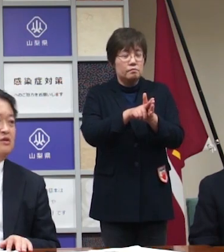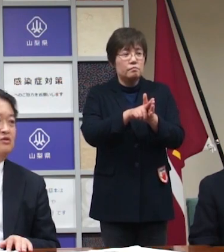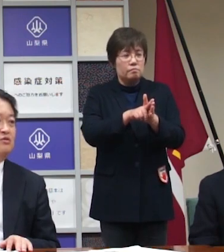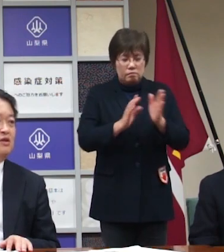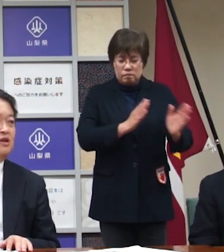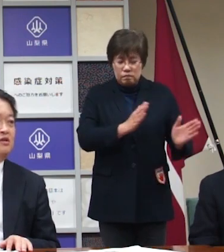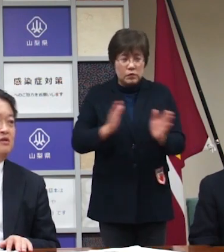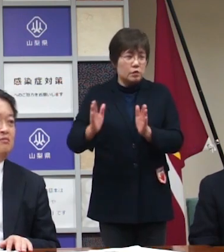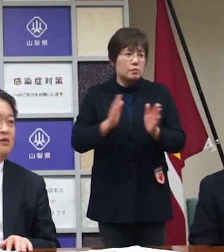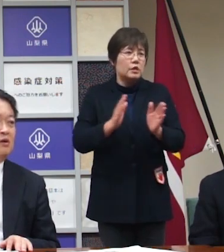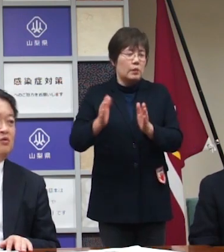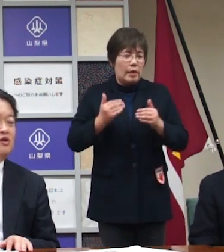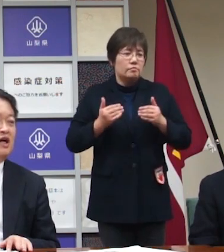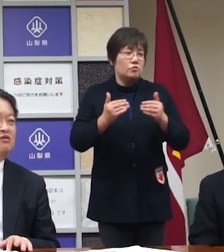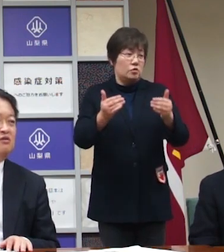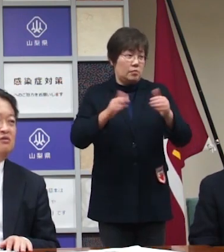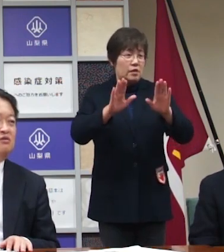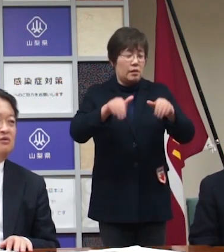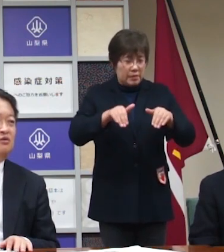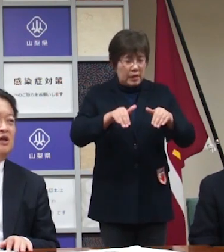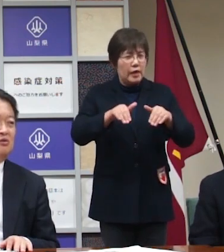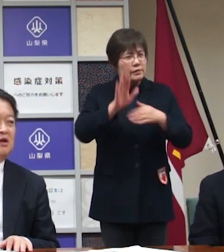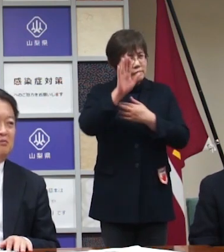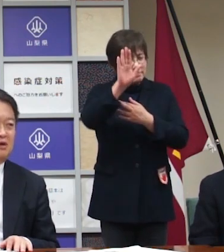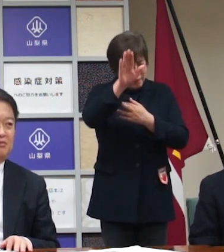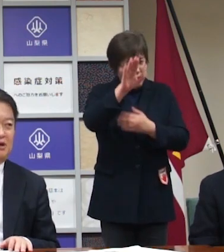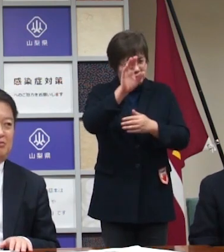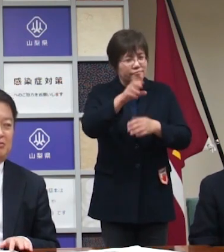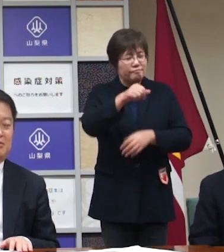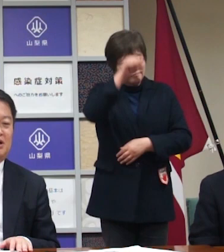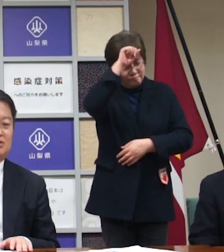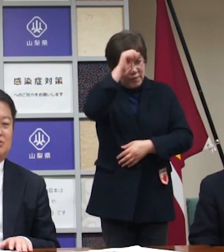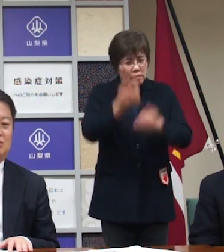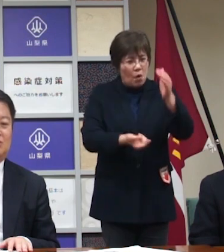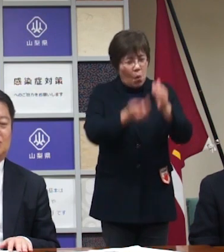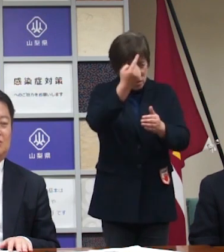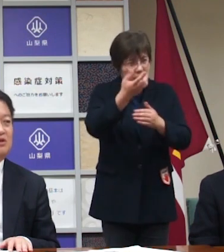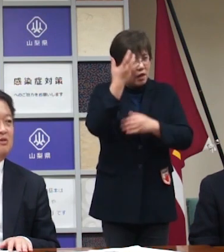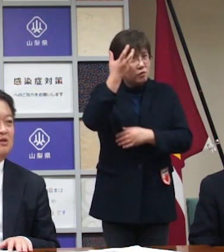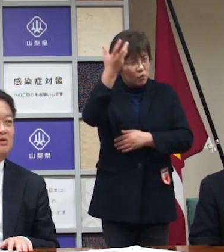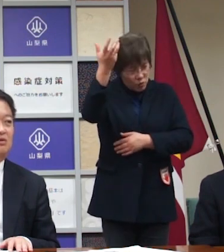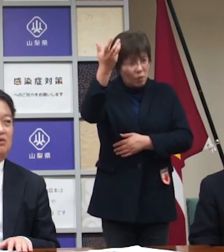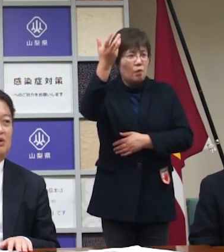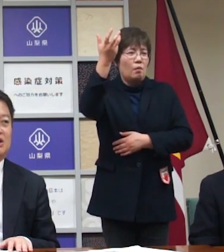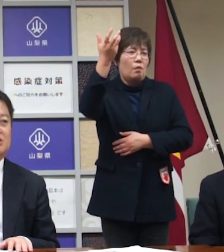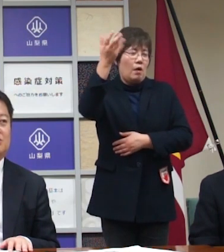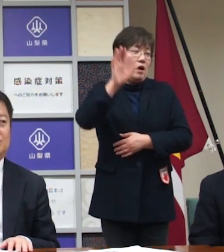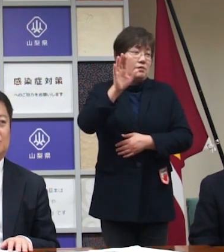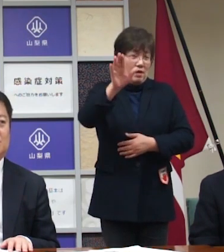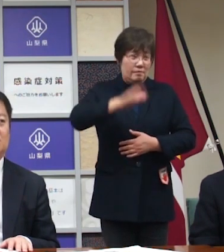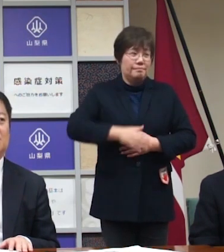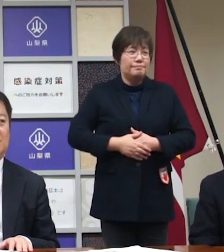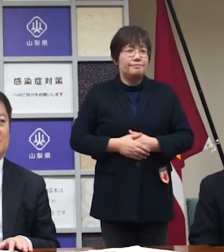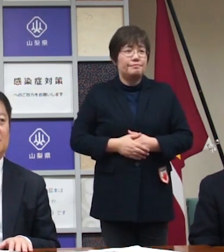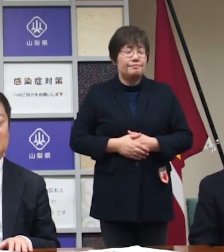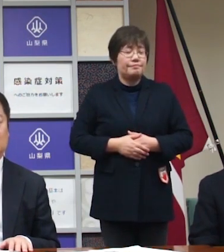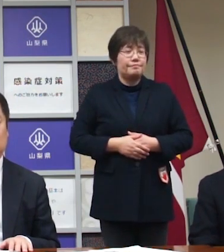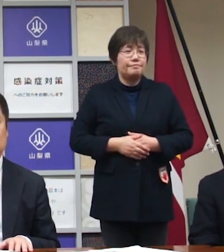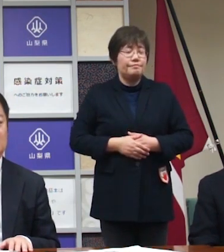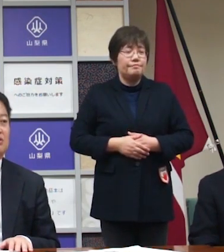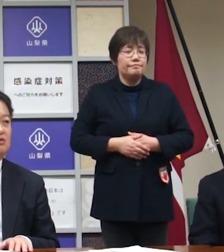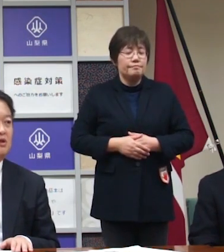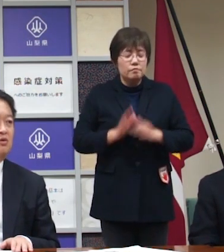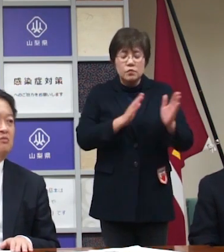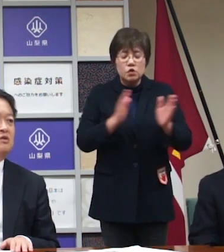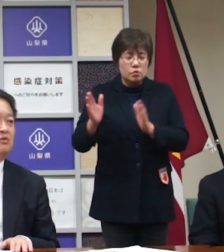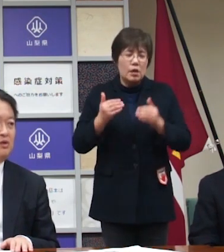準備を進めて、この日があるということは前々からその想定してますということをお話しした上で